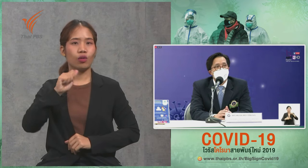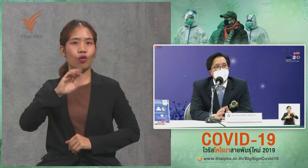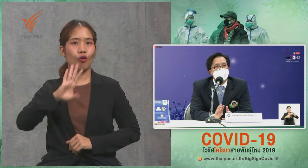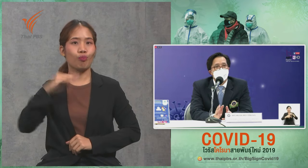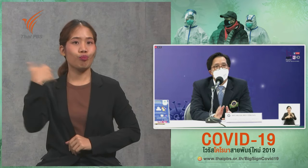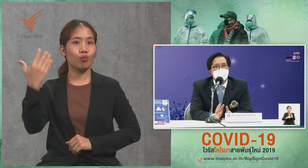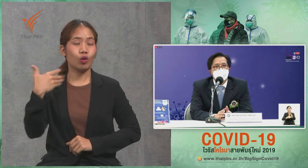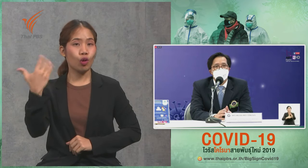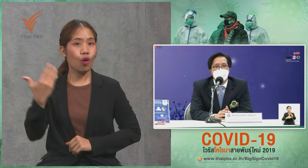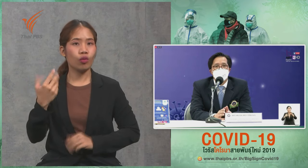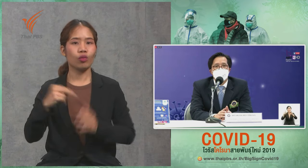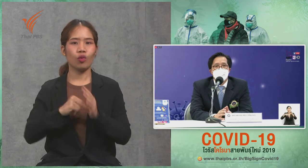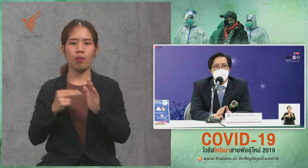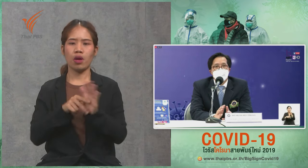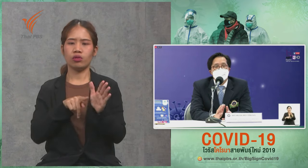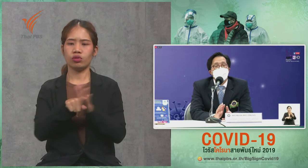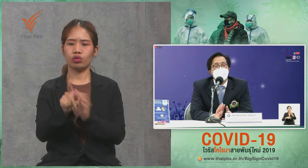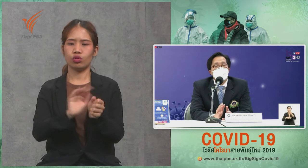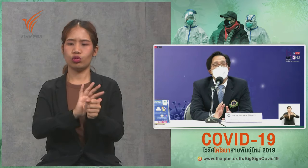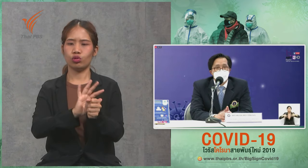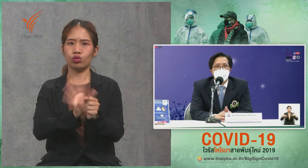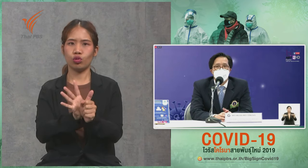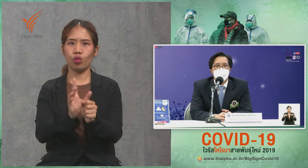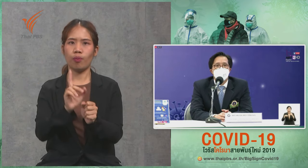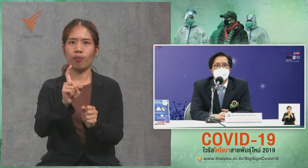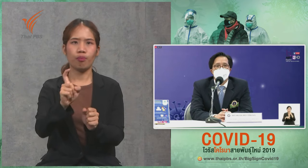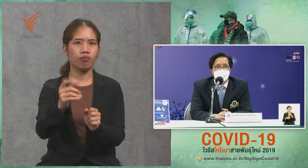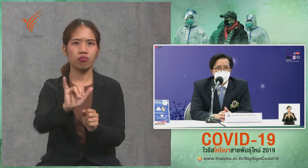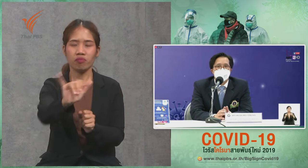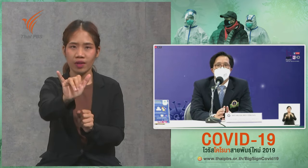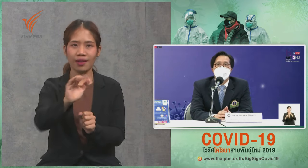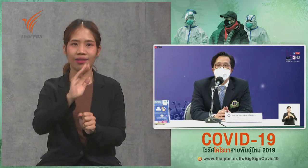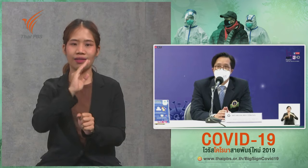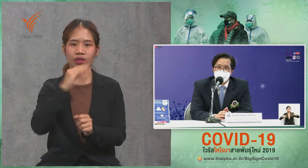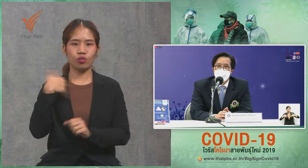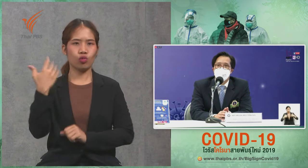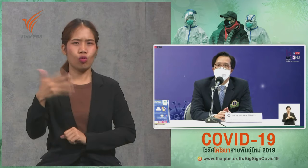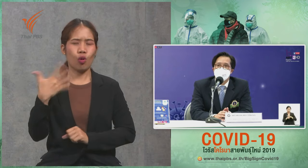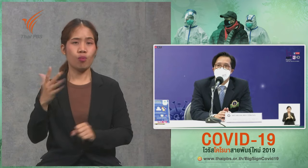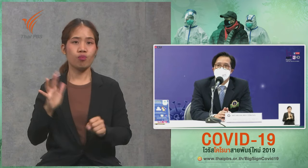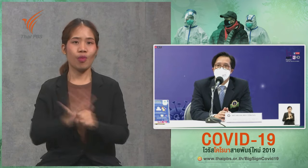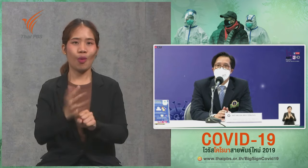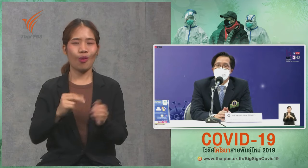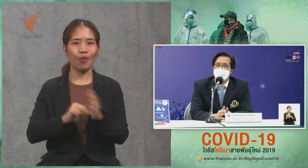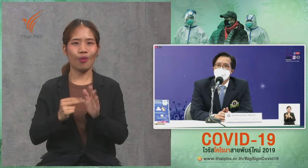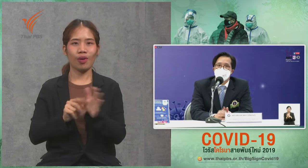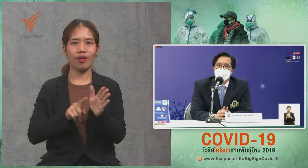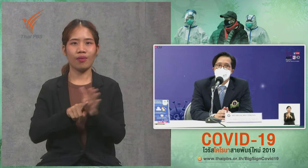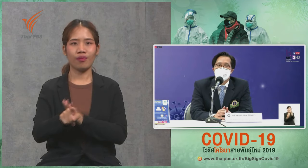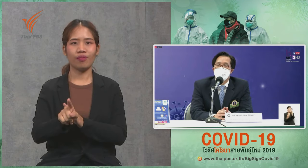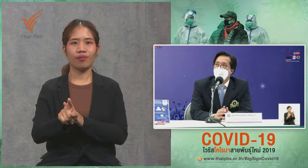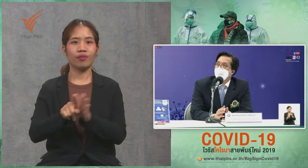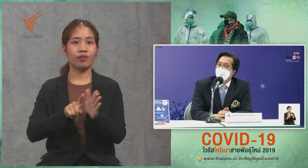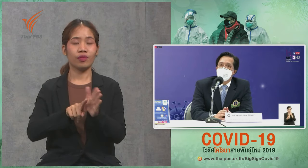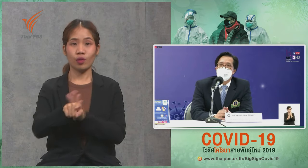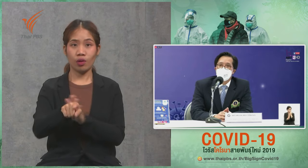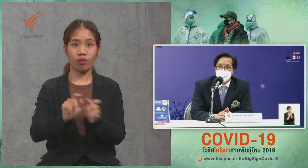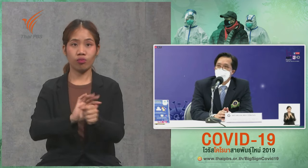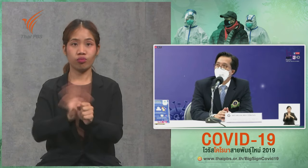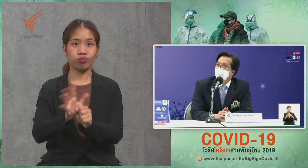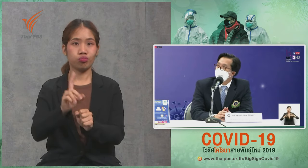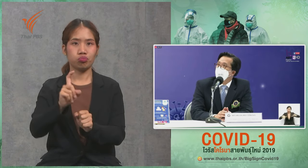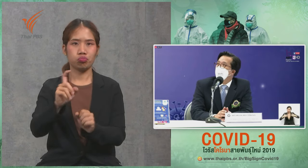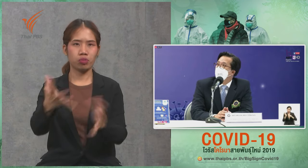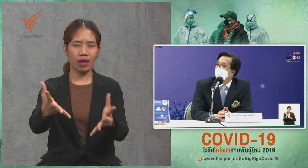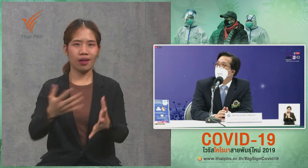ฆ่าเชื้อไม่ได้แต่ว่าพอเราไปดูแล้วเนี่ยถ้ามันร้อนไม่พอนะครับจะฆ่าเชื้อไม่ได้นะครับก็ดังนั้นก็ต้องดูว่าอุณห